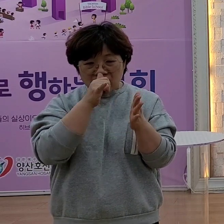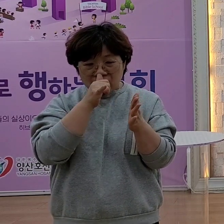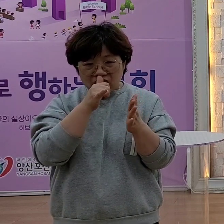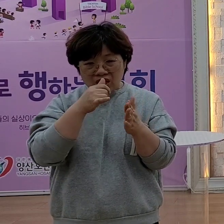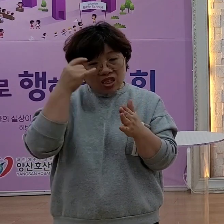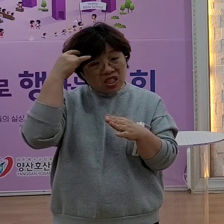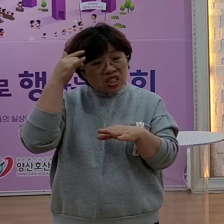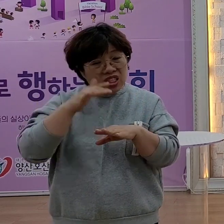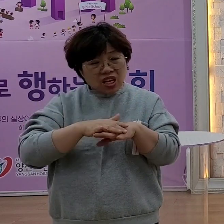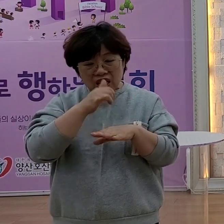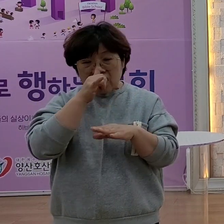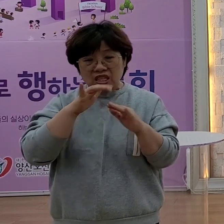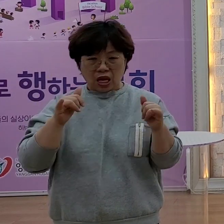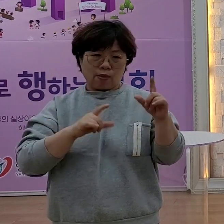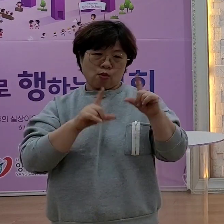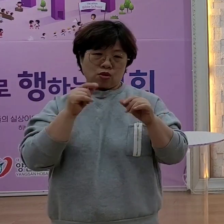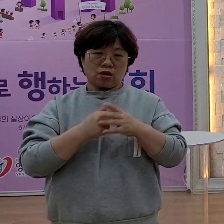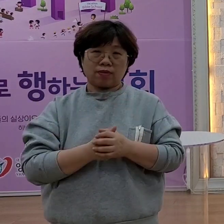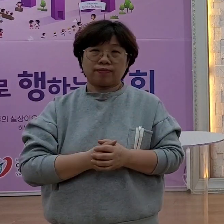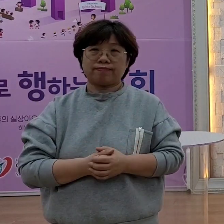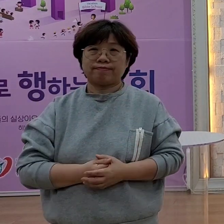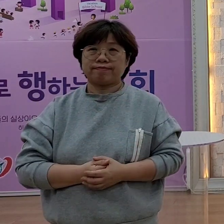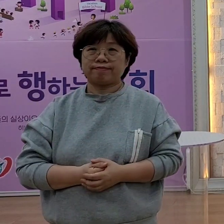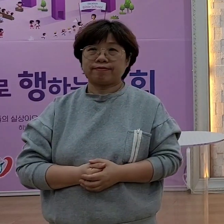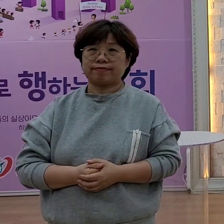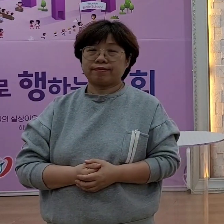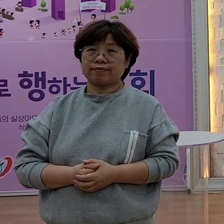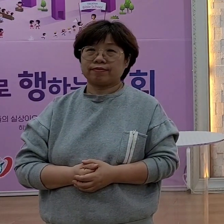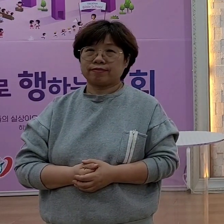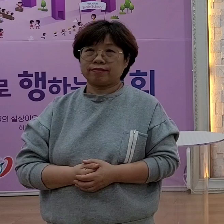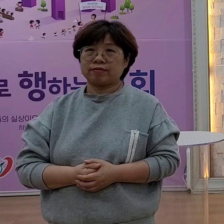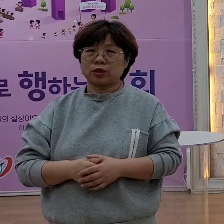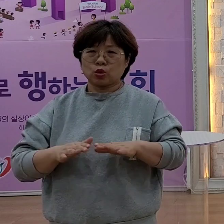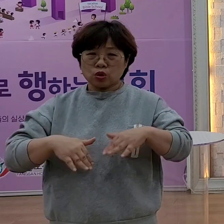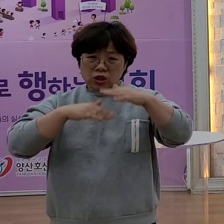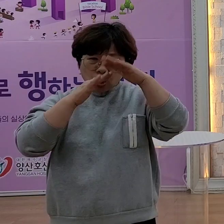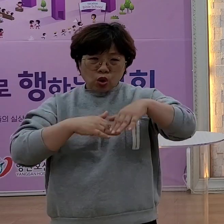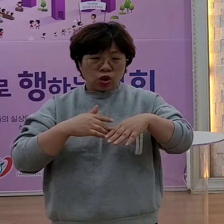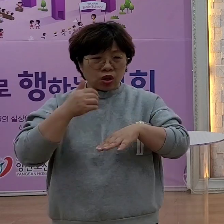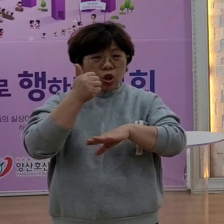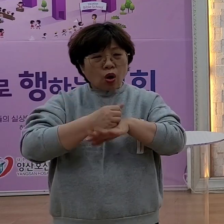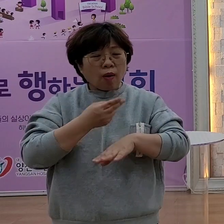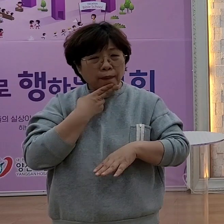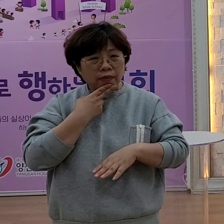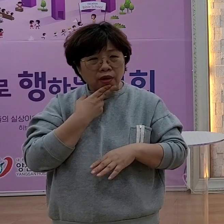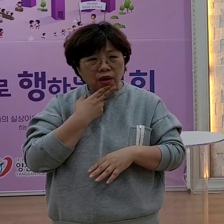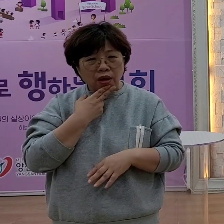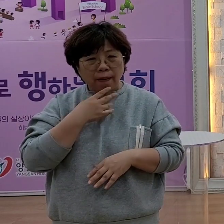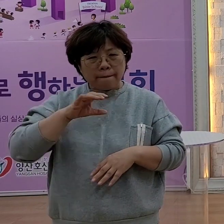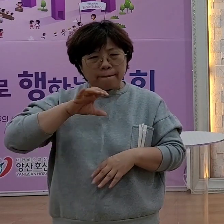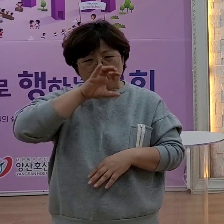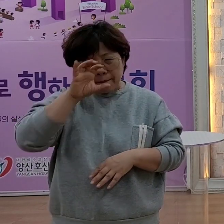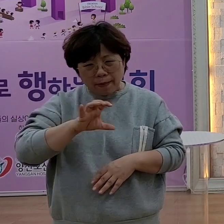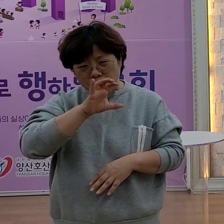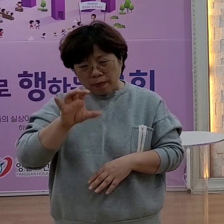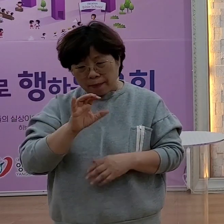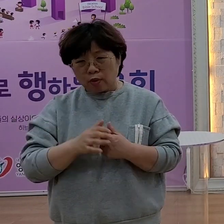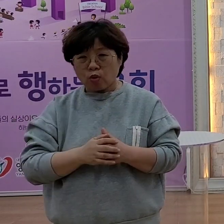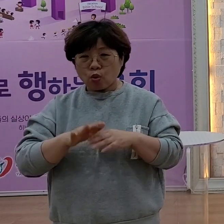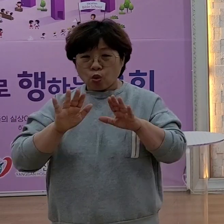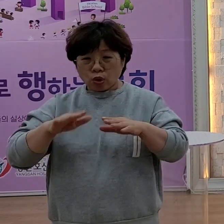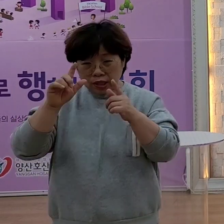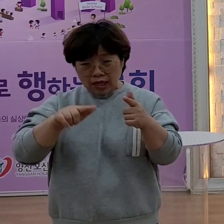여러분, 오늘 말씀에 4절까지 읽었잖아요. 결론이 없어요. 제가 아까 말한 이 반복이 오늘 하루를 최고의 날로